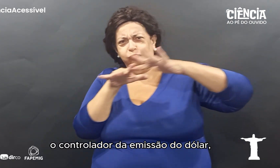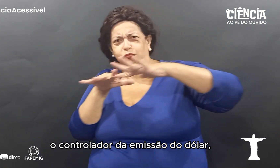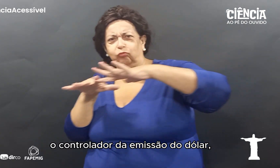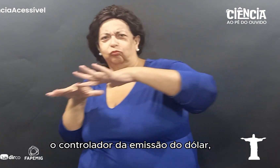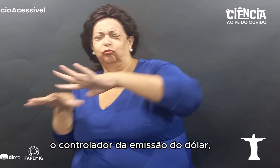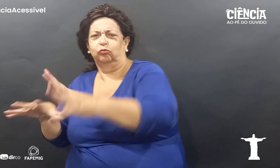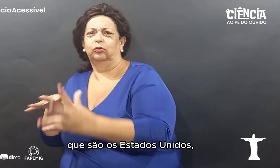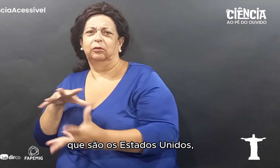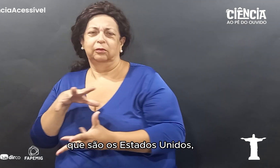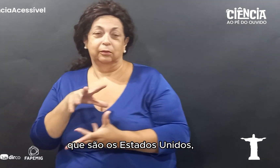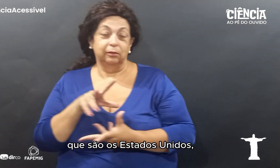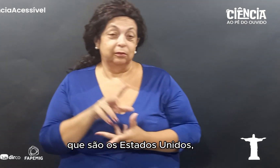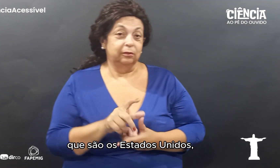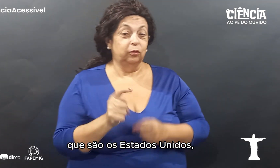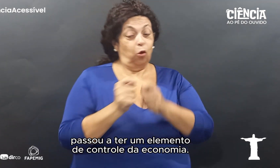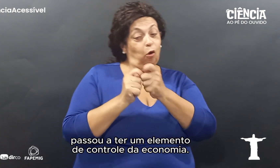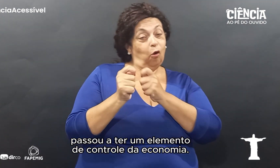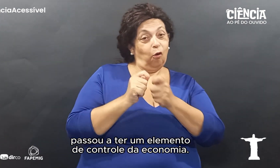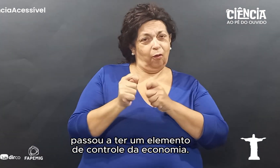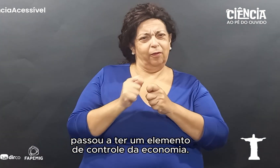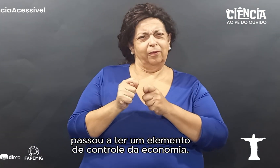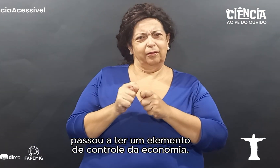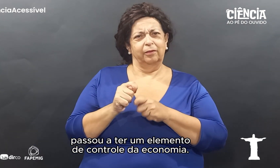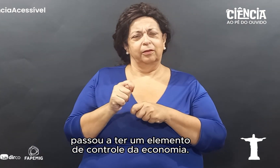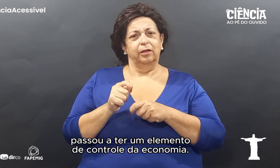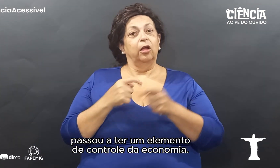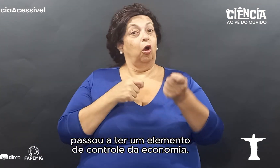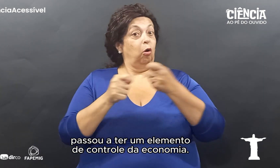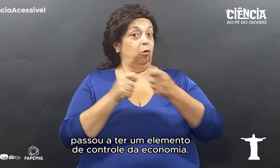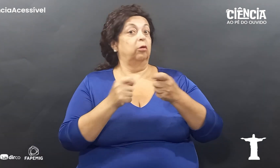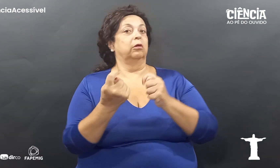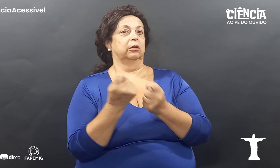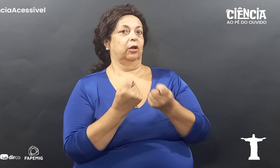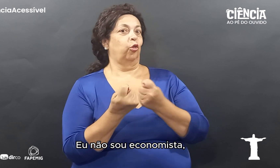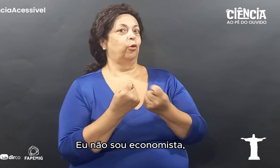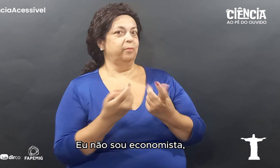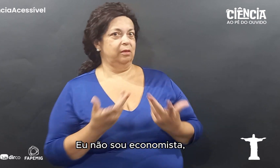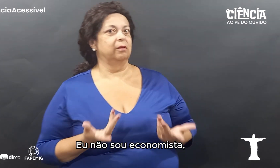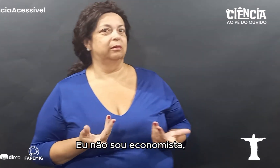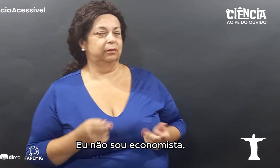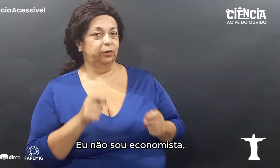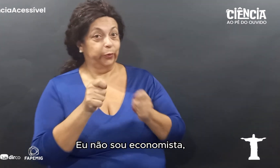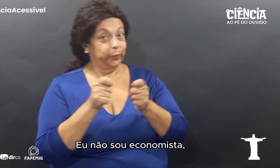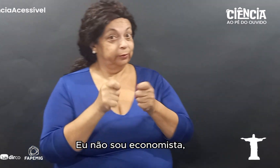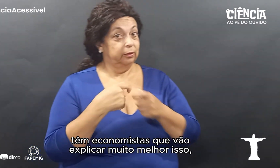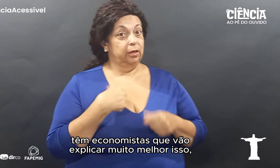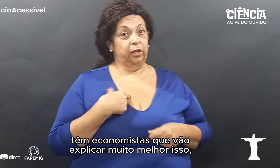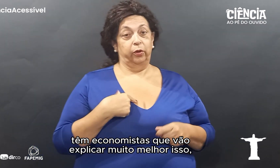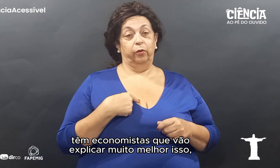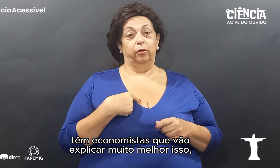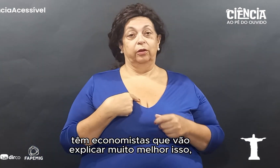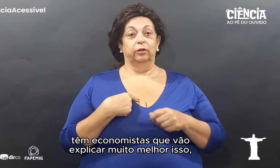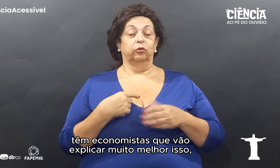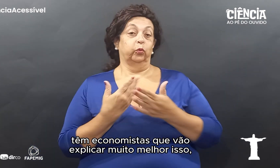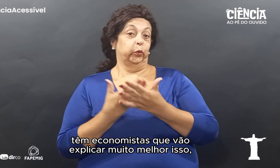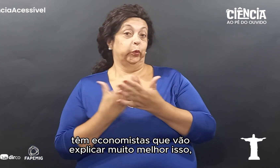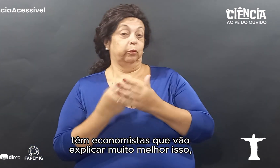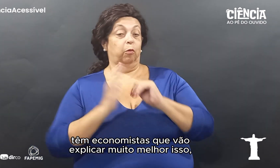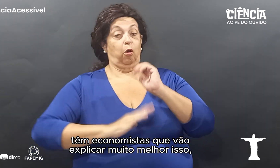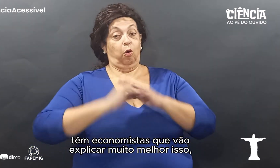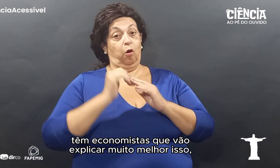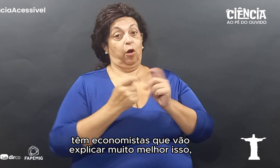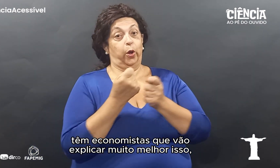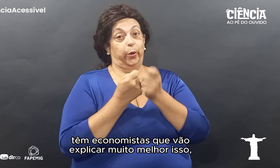controlador da emissão do dólar, que são os Estados Unidos, passou a ter um elemento de controle da economia. Eu não sou economista, tem economistas que vão